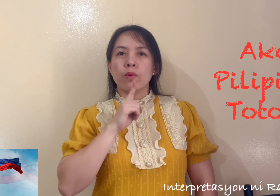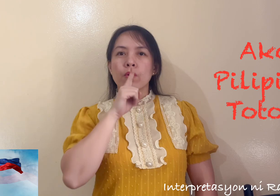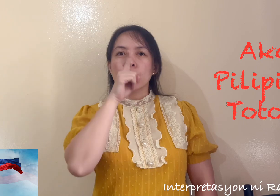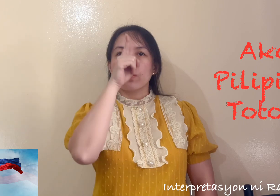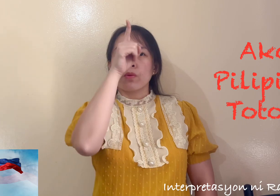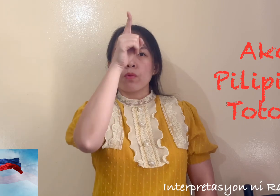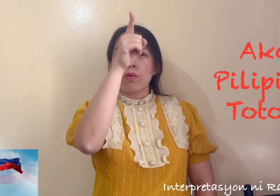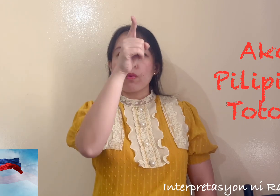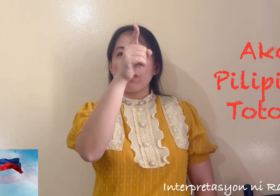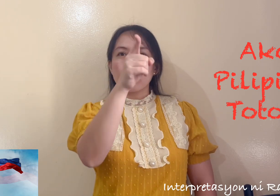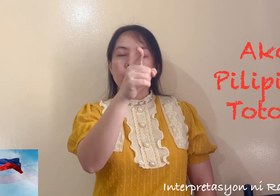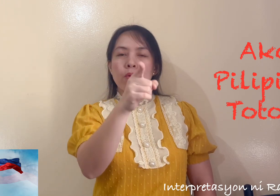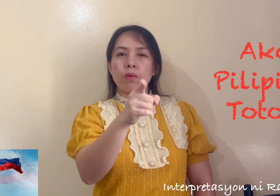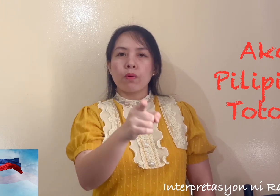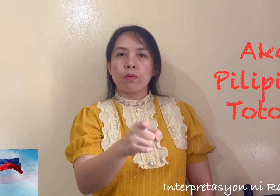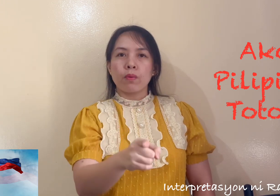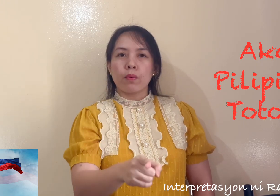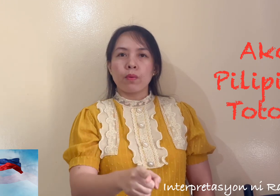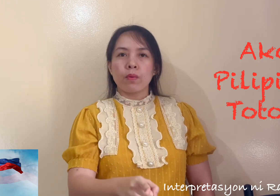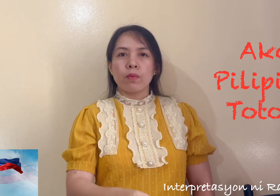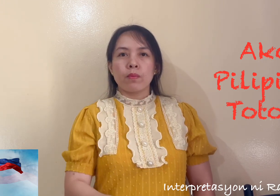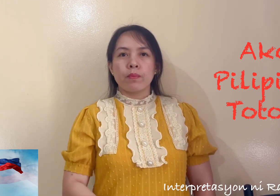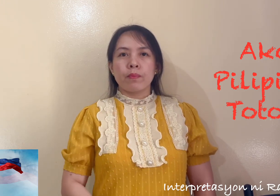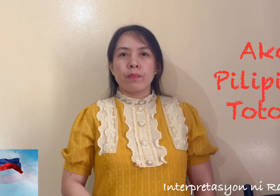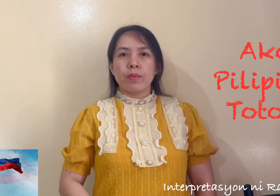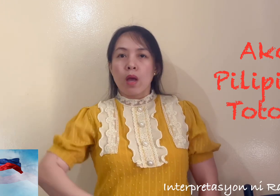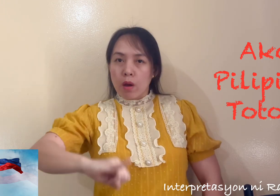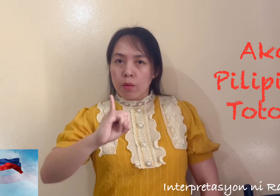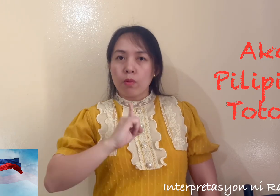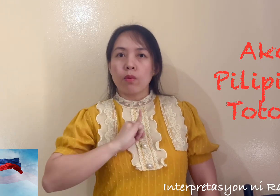Pilipinong todo.